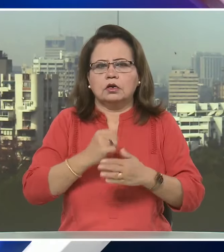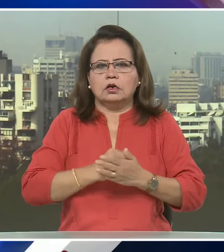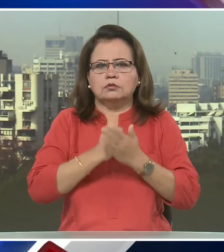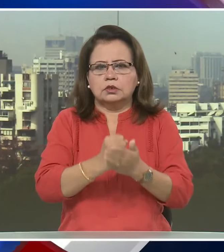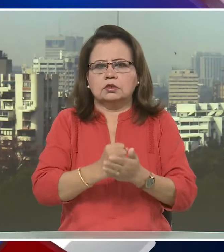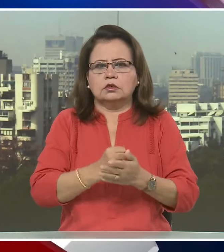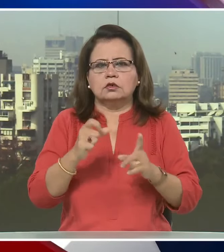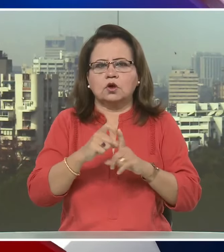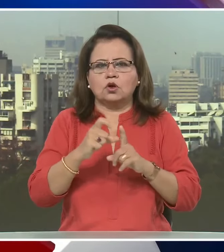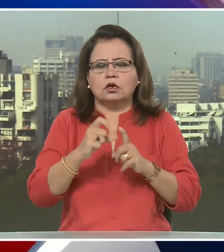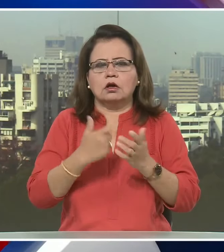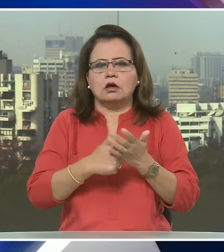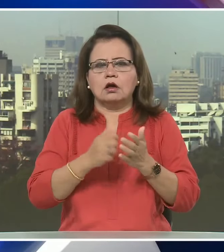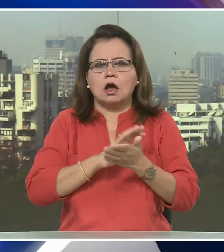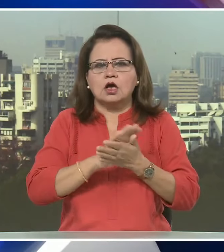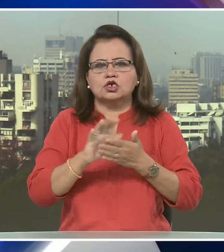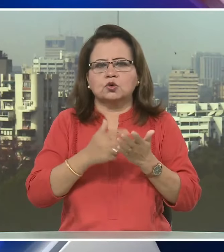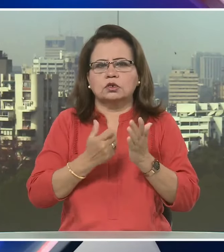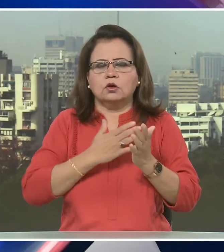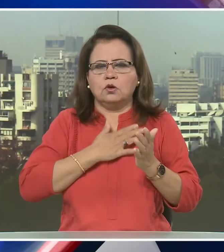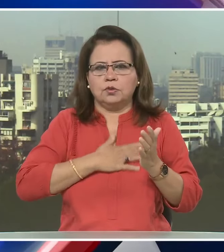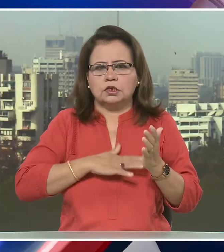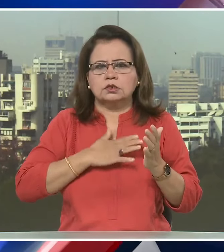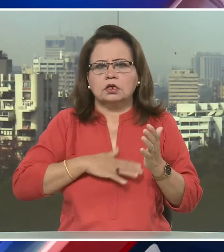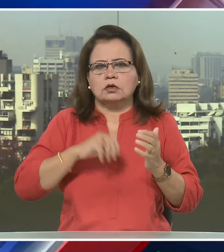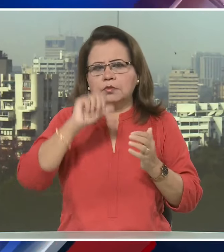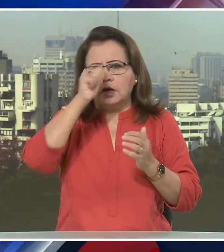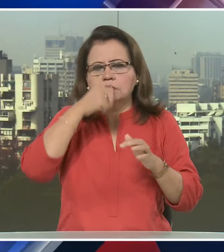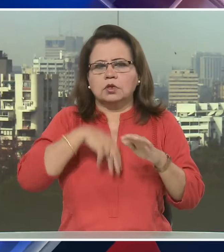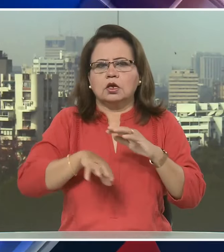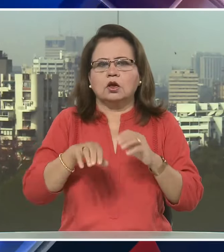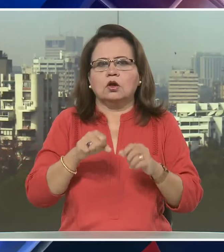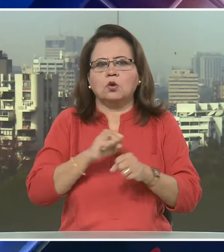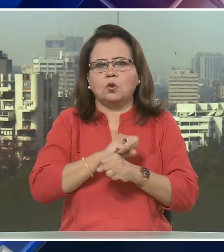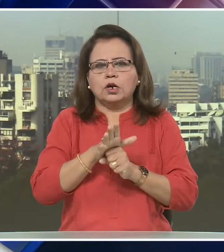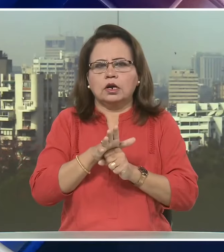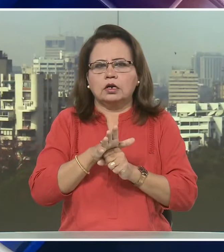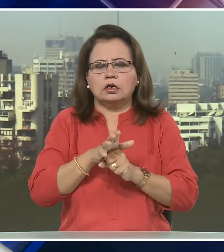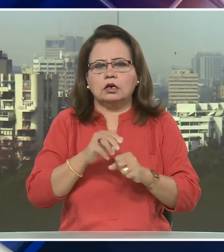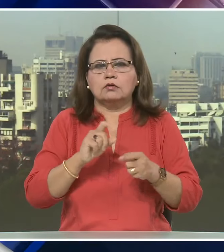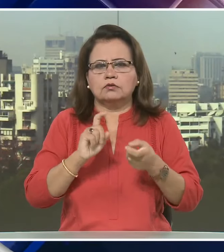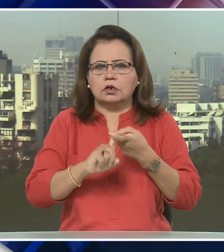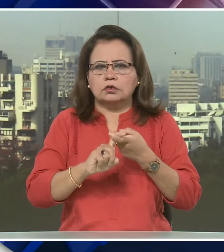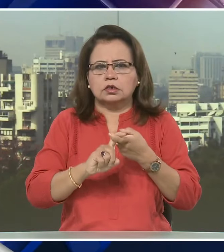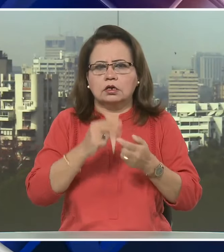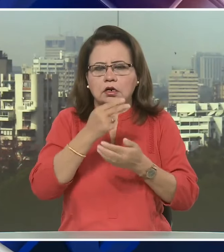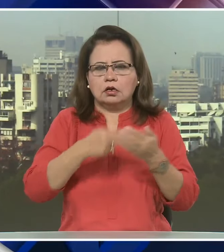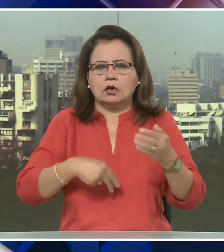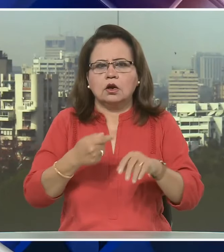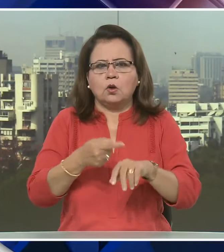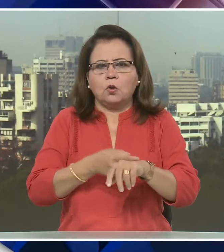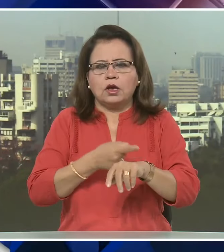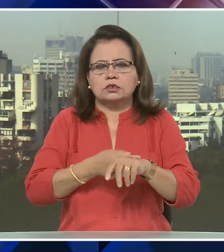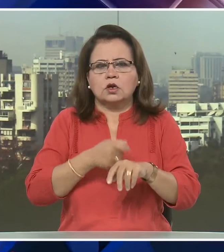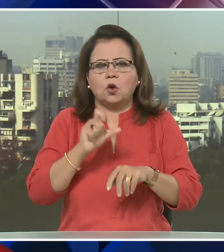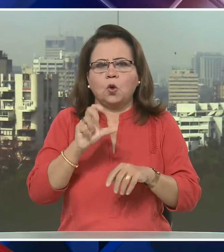परिवार कल्याण मंत्री डॉक्टर हर्षवर्धन ने उम्मीद जताई है कि भारत में कोविड-19 के खिलाफ बनाया जा रहा